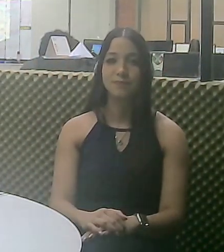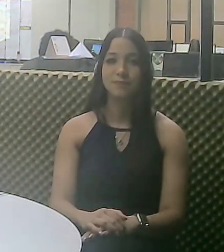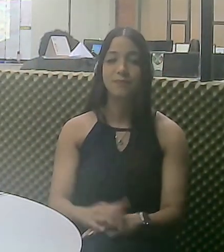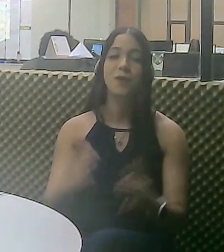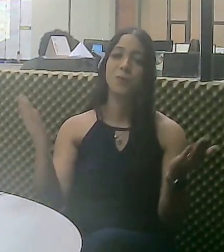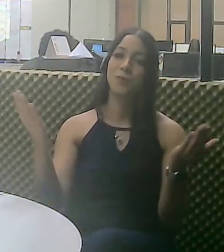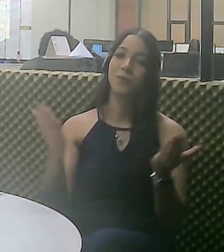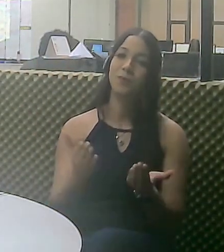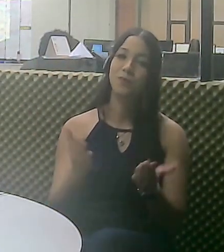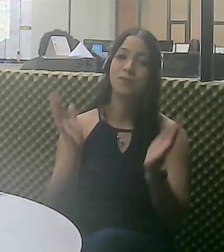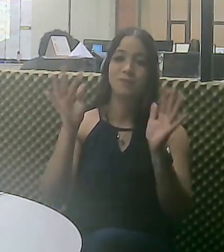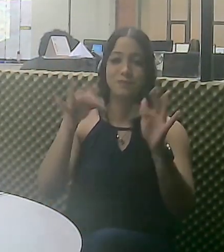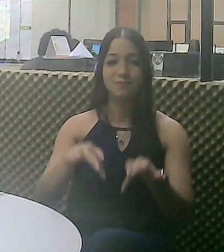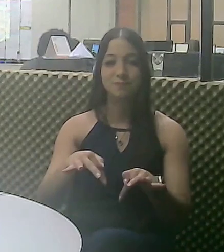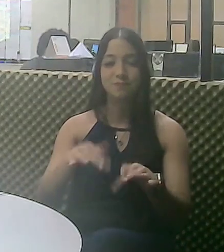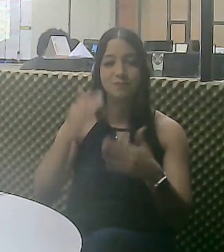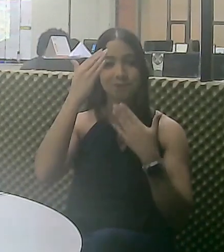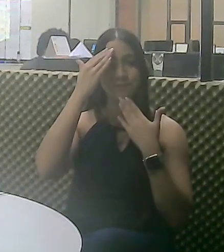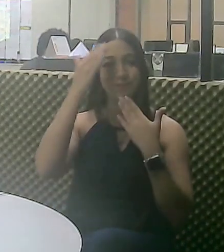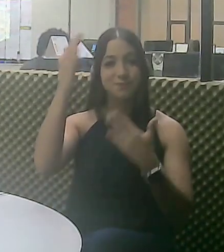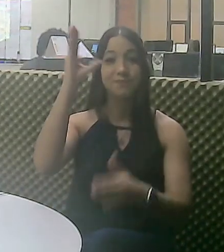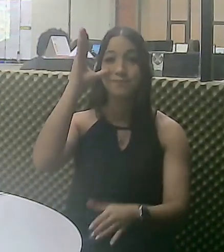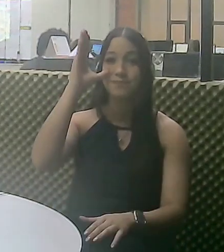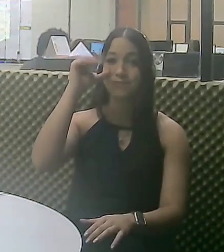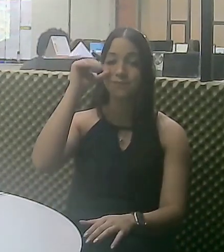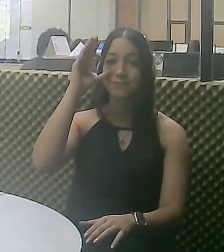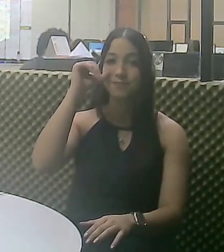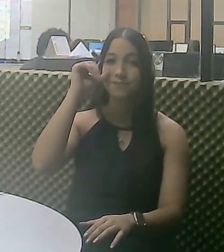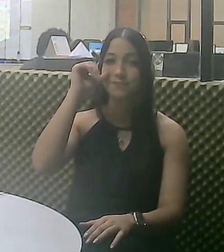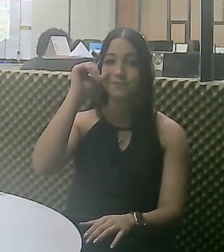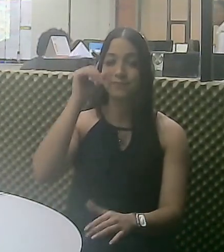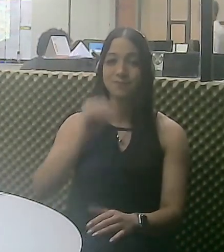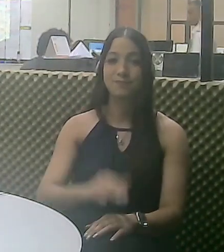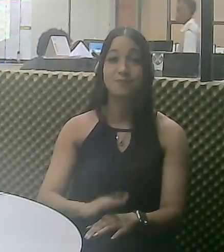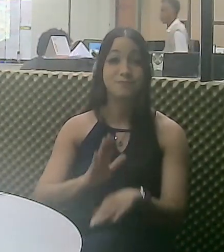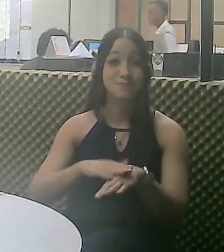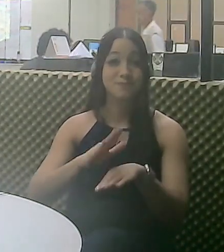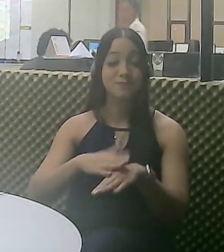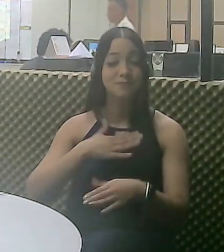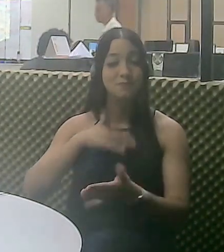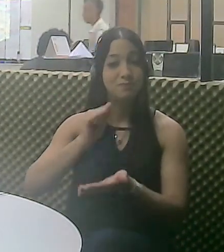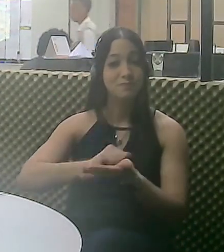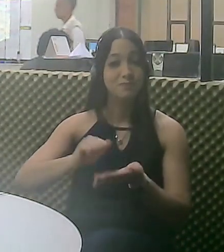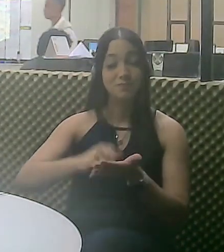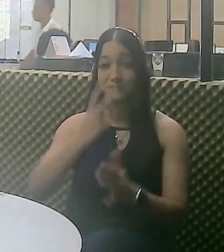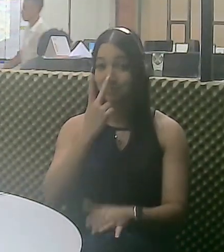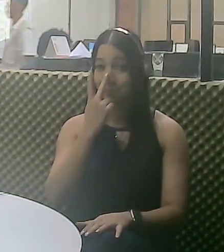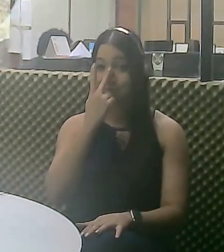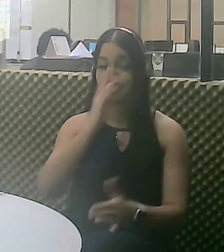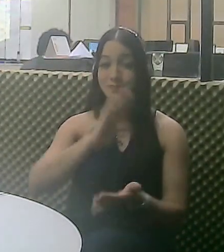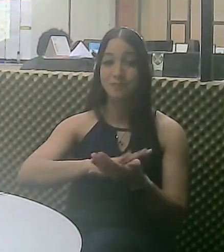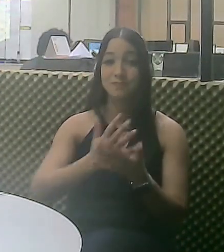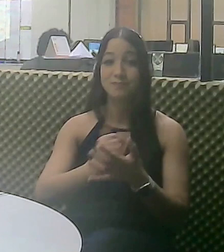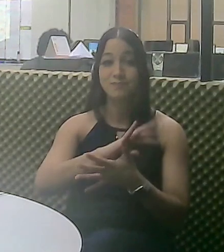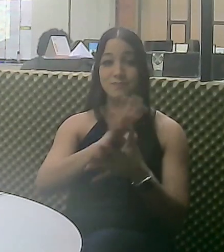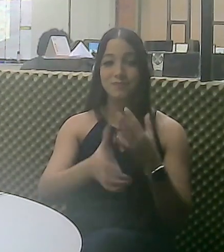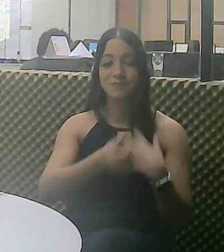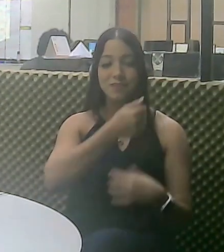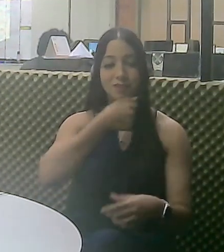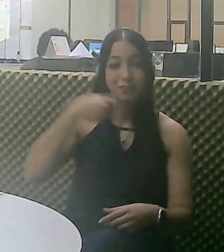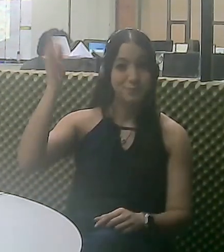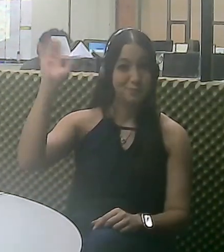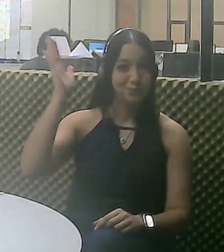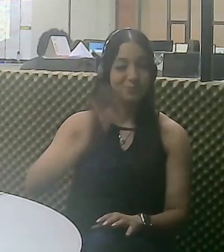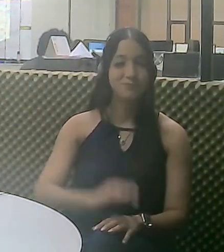a lição de hoje fica por aqui obrigada pela sua audiência a edição foi minha Vanessa Gianotti tradução